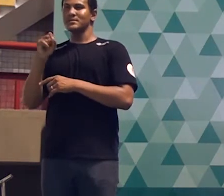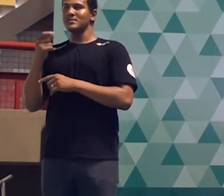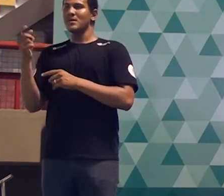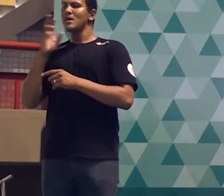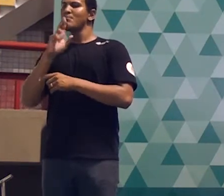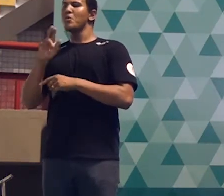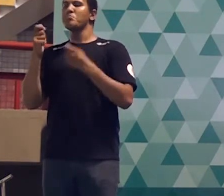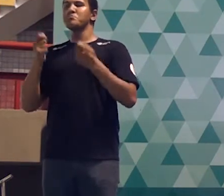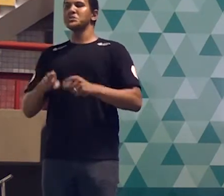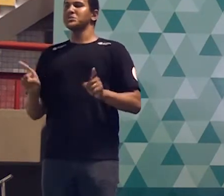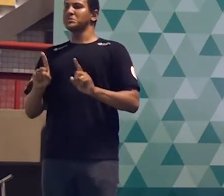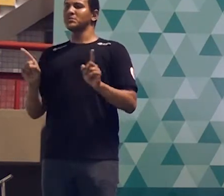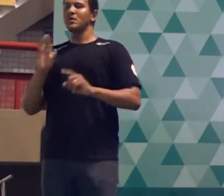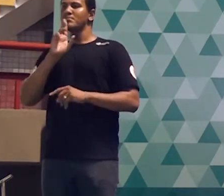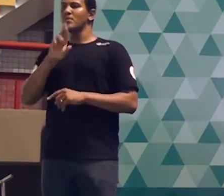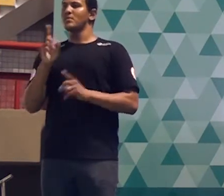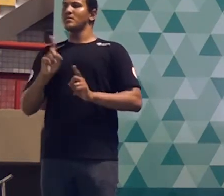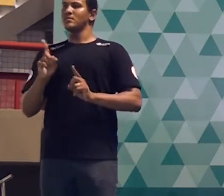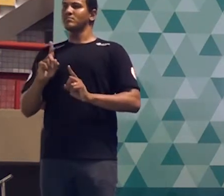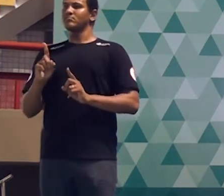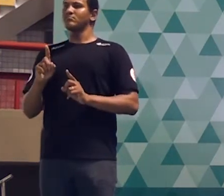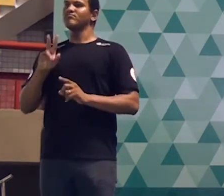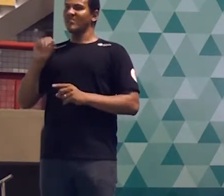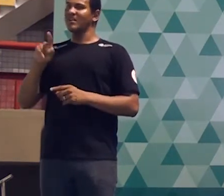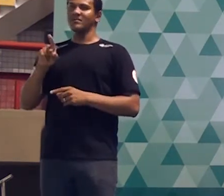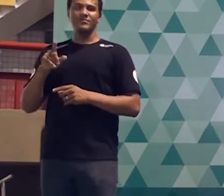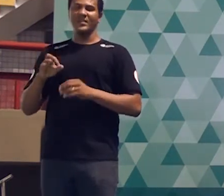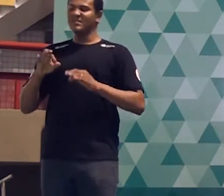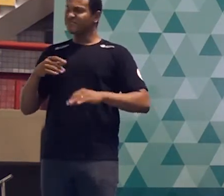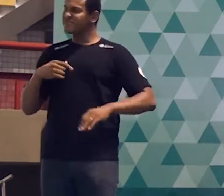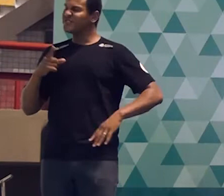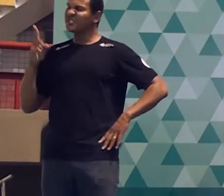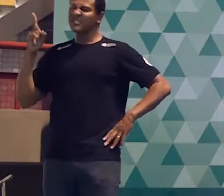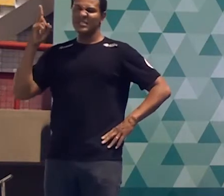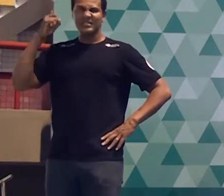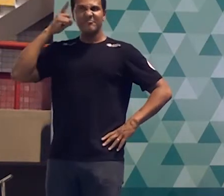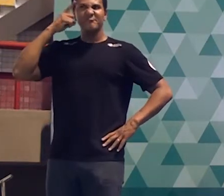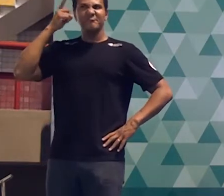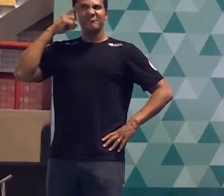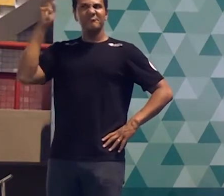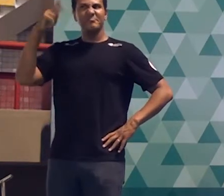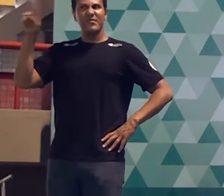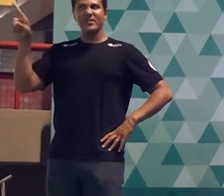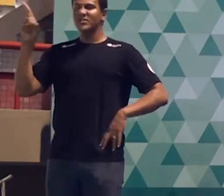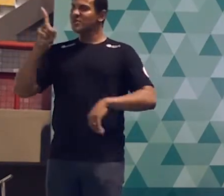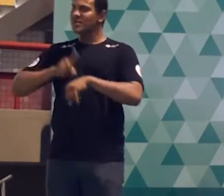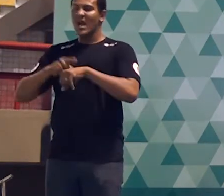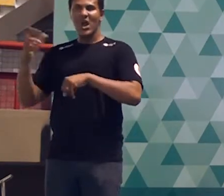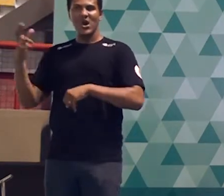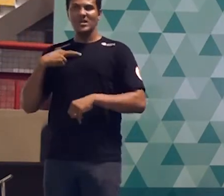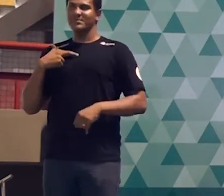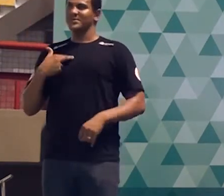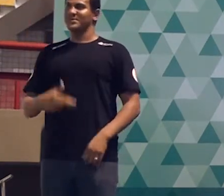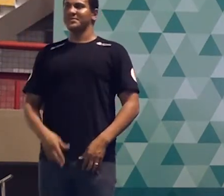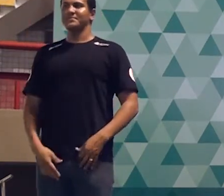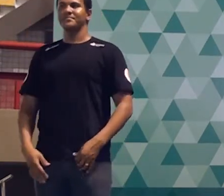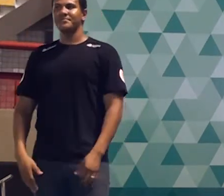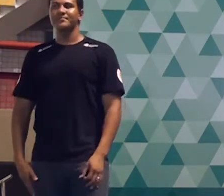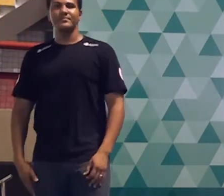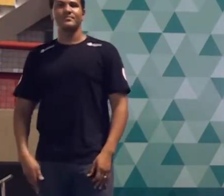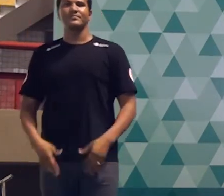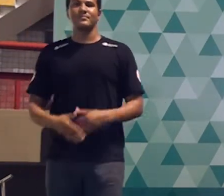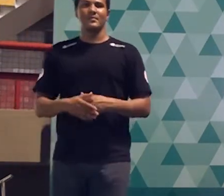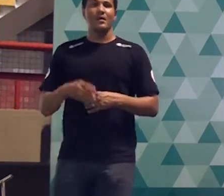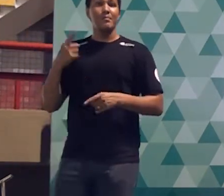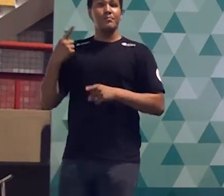não responda. Menino, pode esperar, diz assim, bem que o professor disse, vem na hora, né? Primeiro, porque a mente